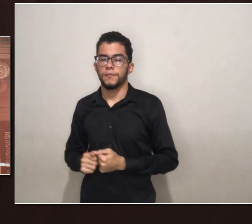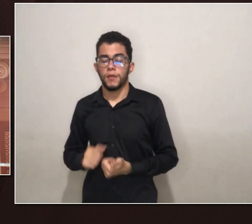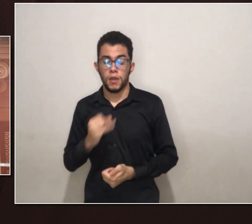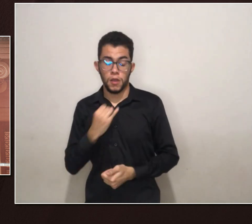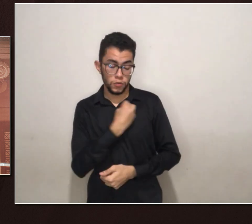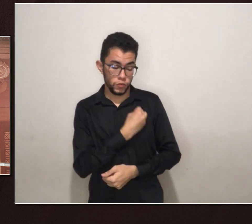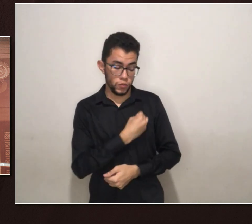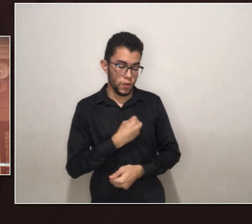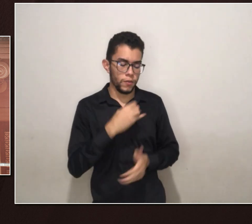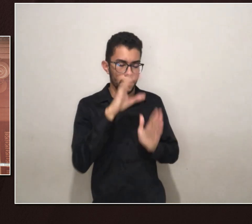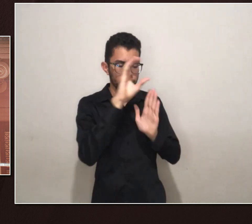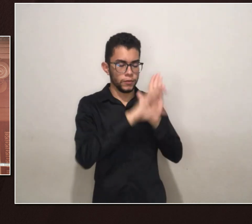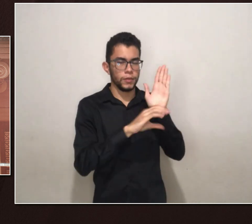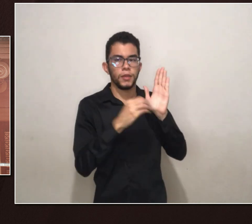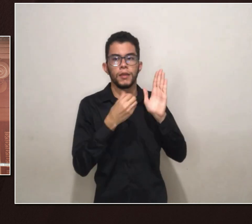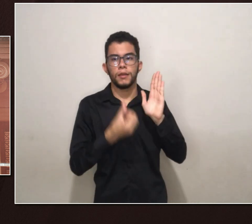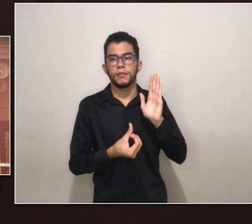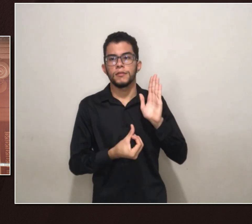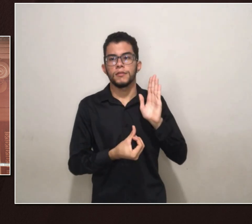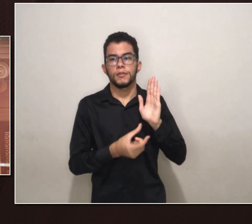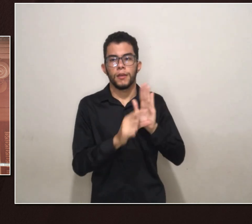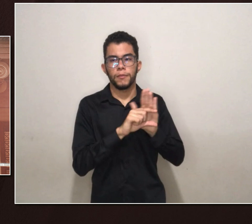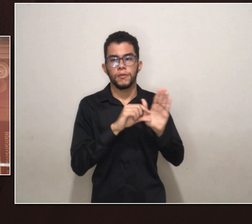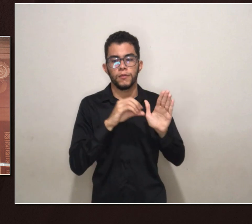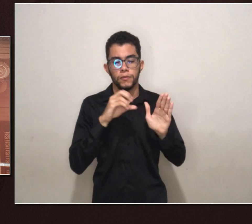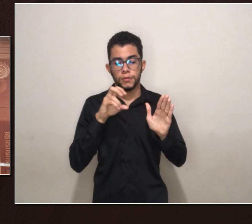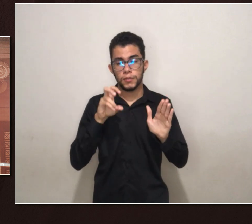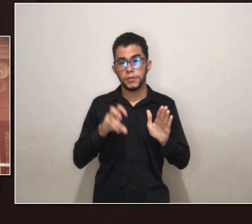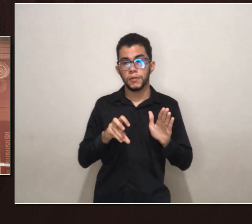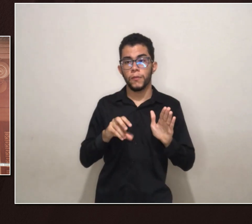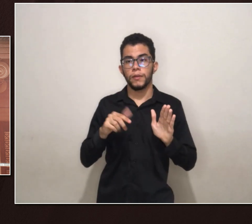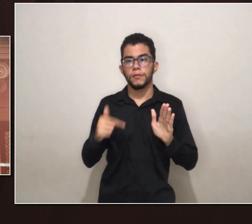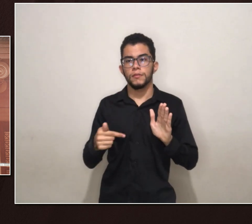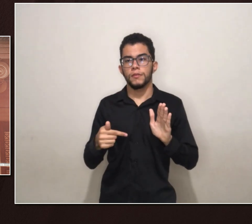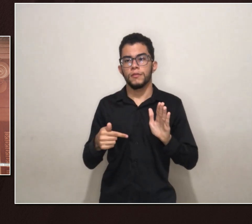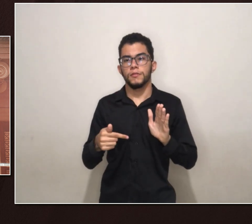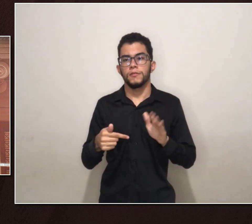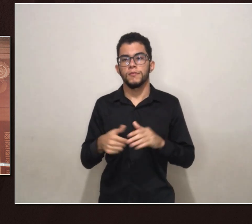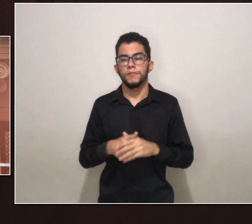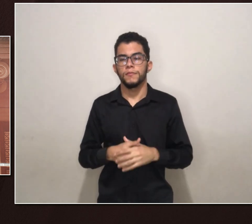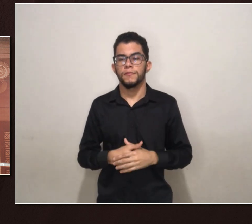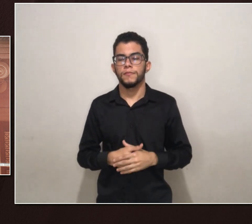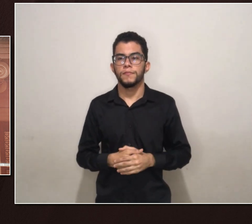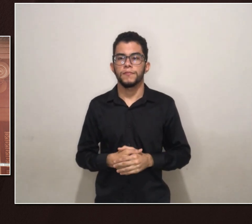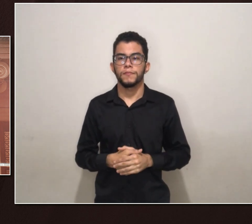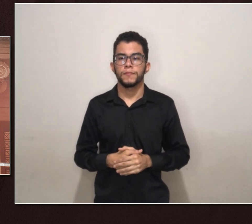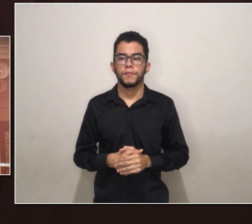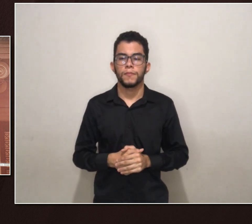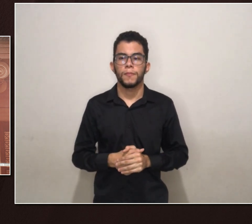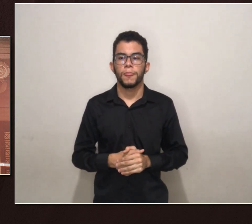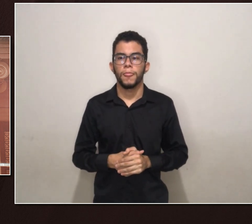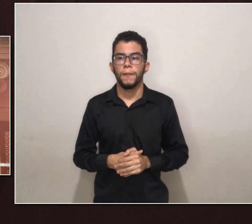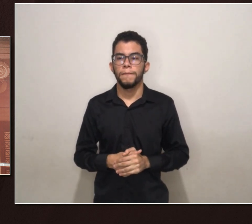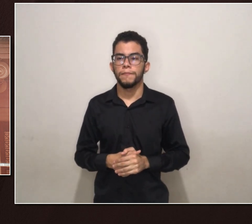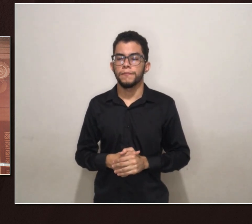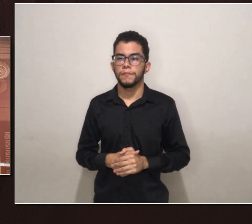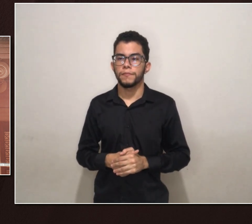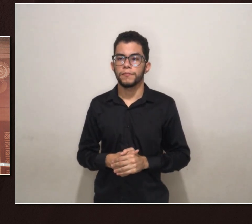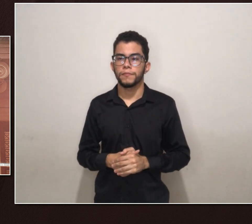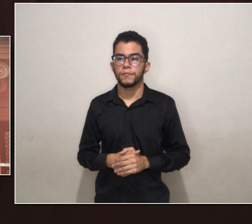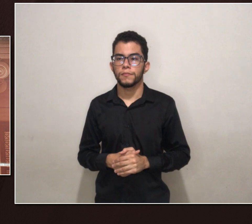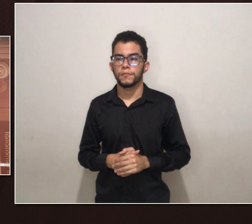João 6:57. Como diz? Senhor Jesus, João 6,